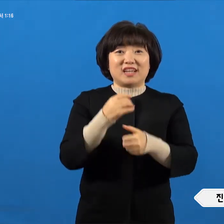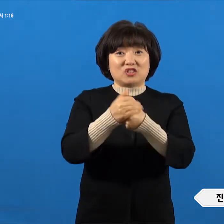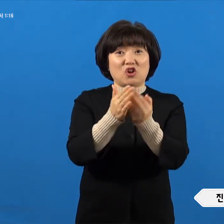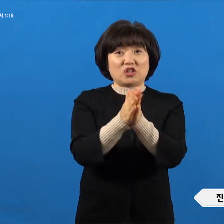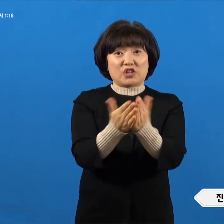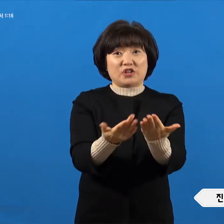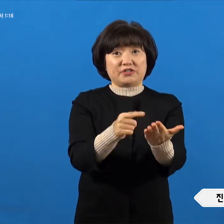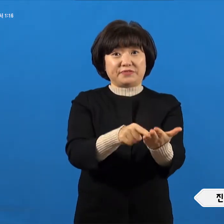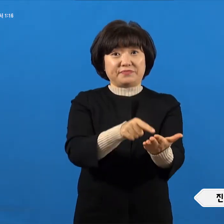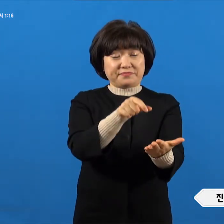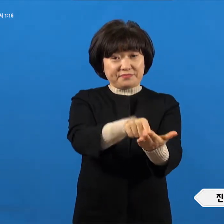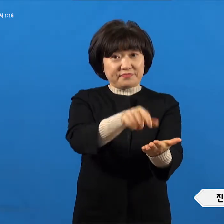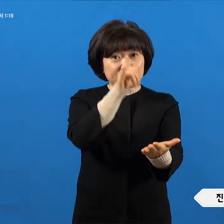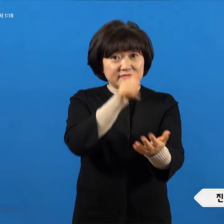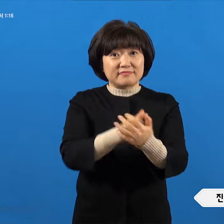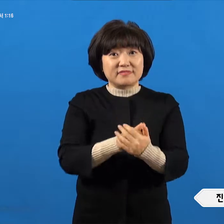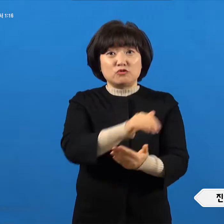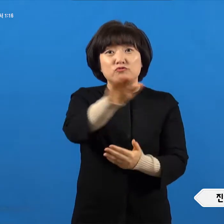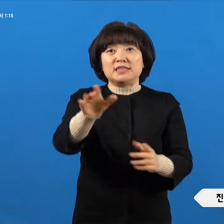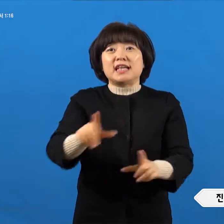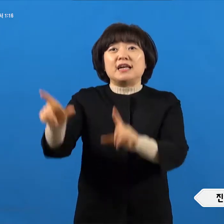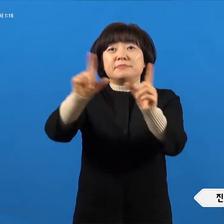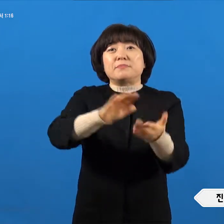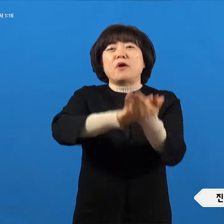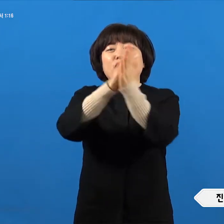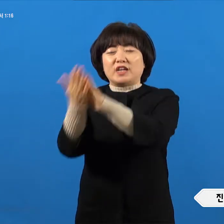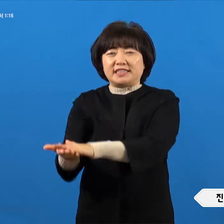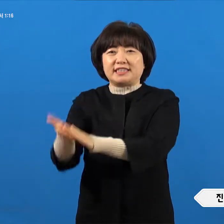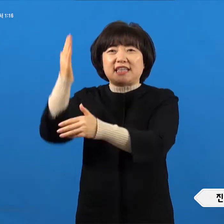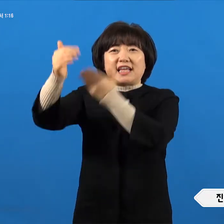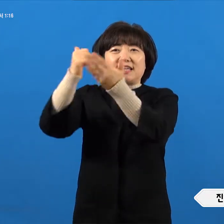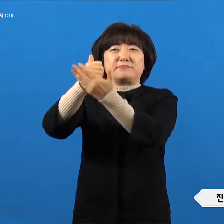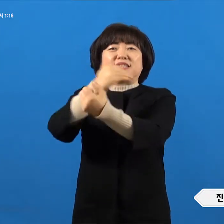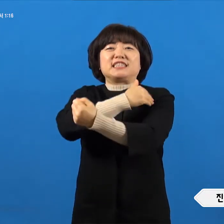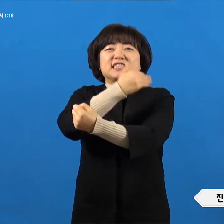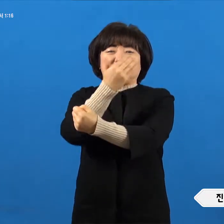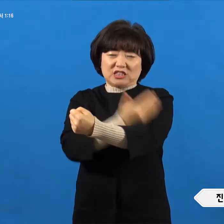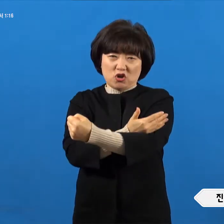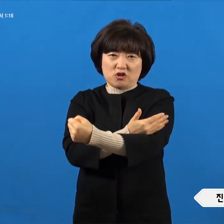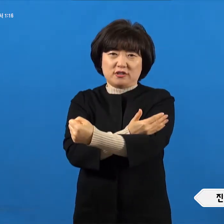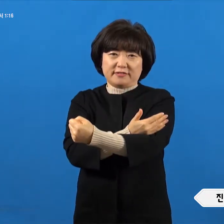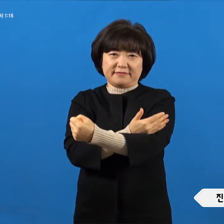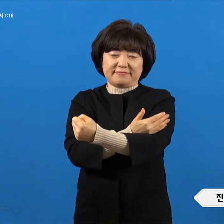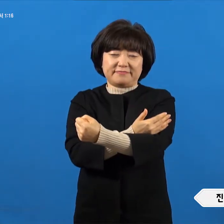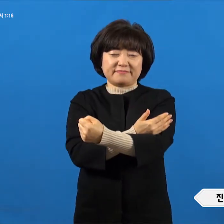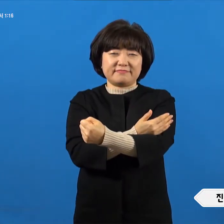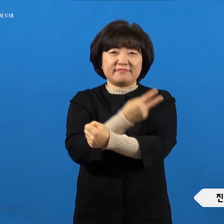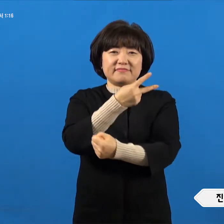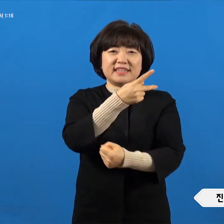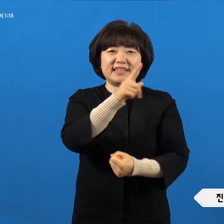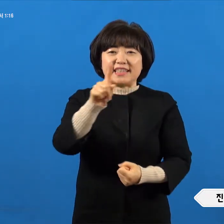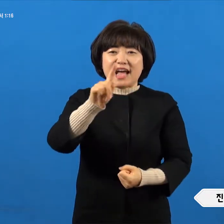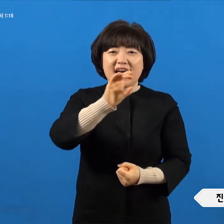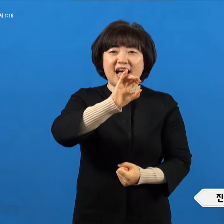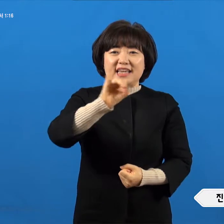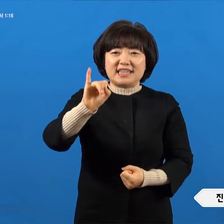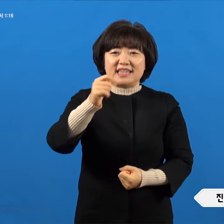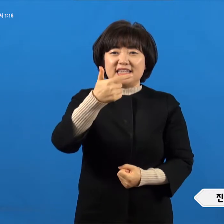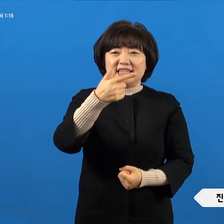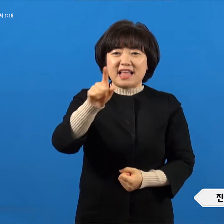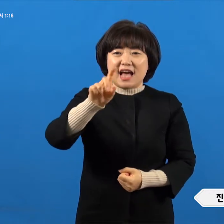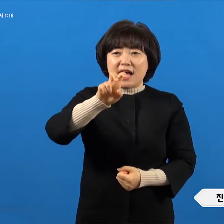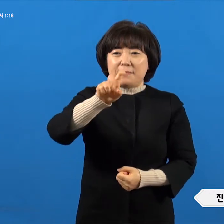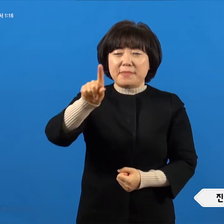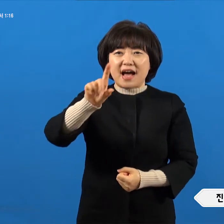성경은 말씀합니다. 우리의 삶을 변화시키는 하나님의 능력입니다. 듀나미스, 다이나마이트 같은